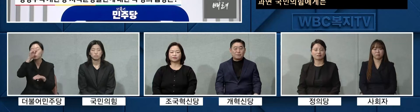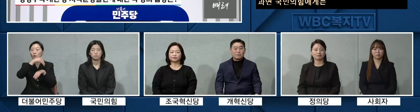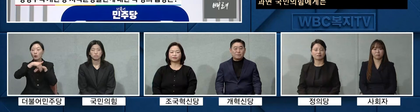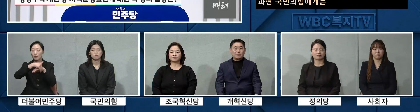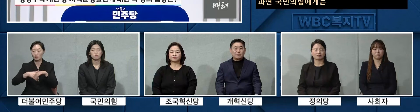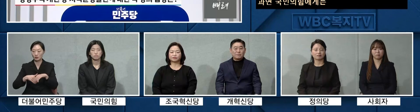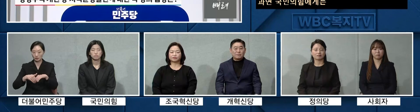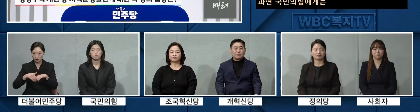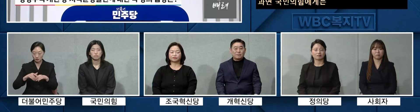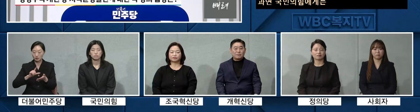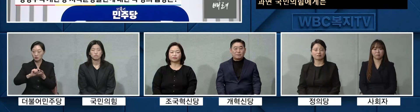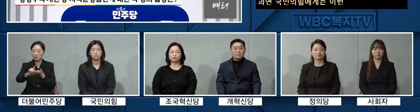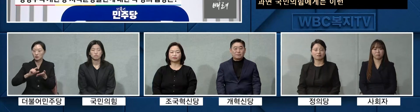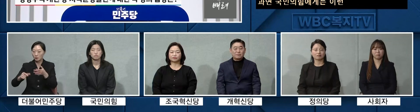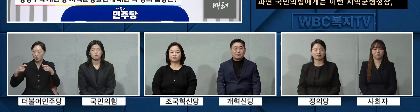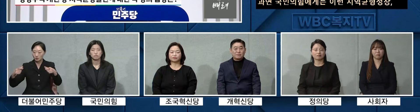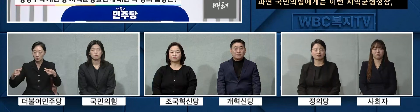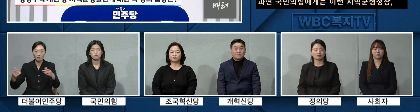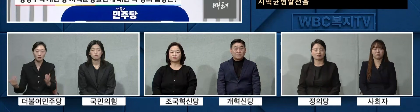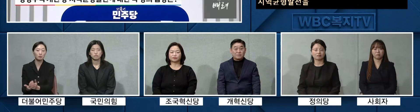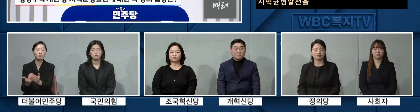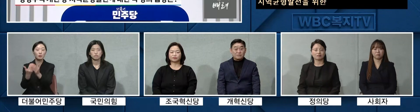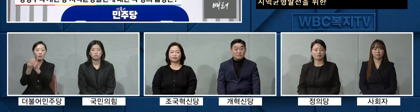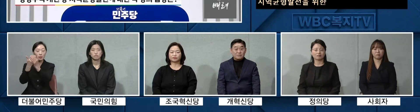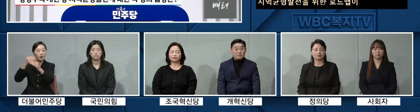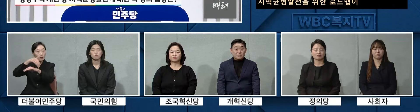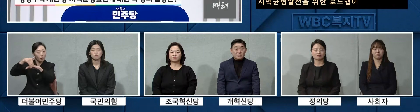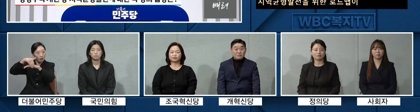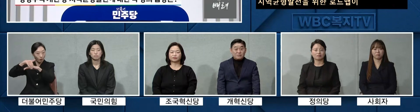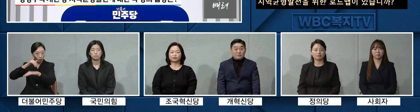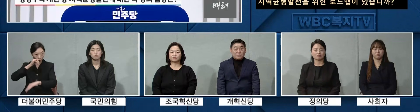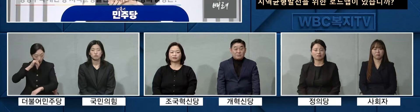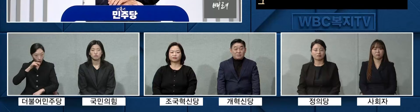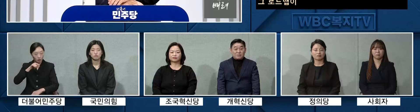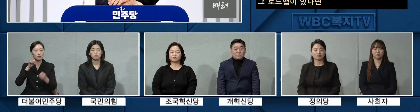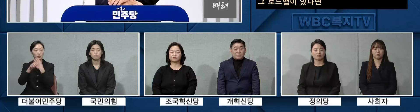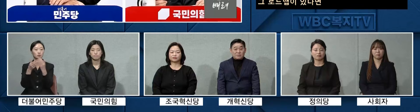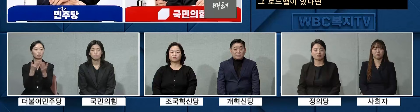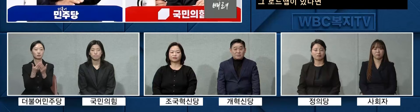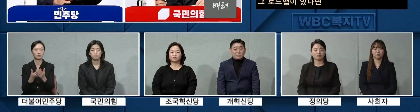위한 로드맵이 있습니까? 그 로드맵이 있다면 답해 주십시오.